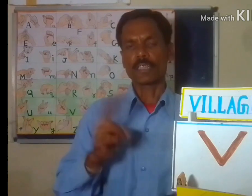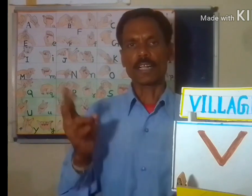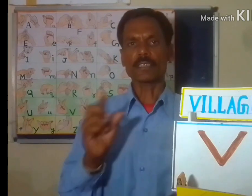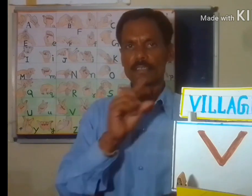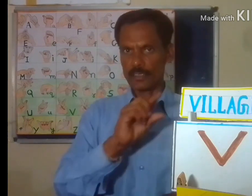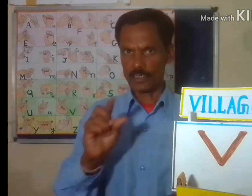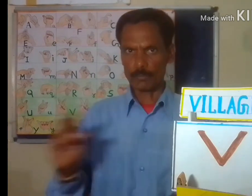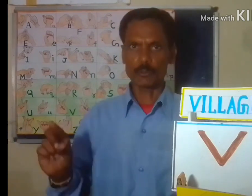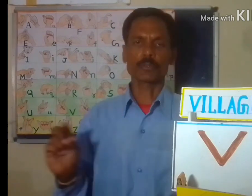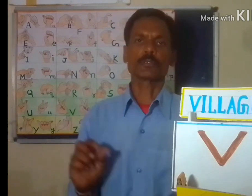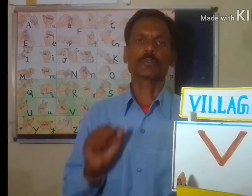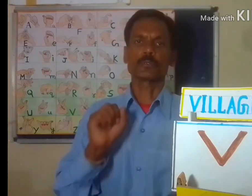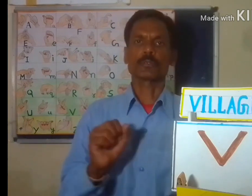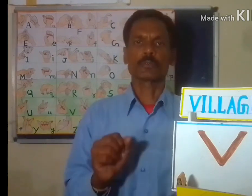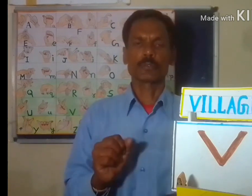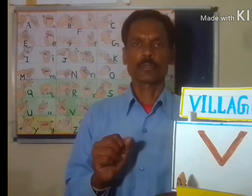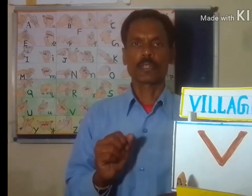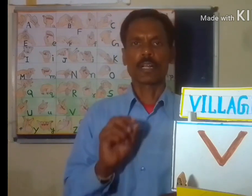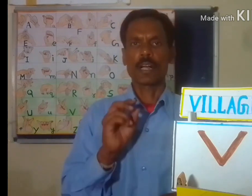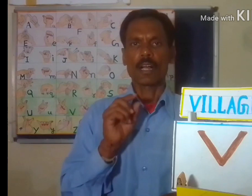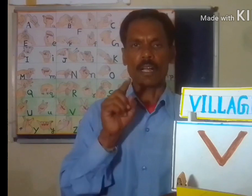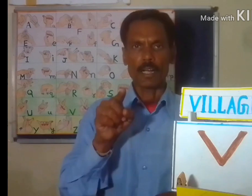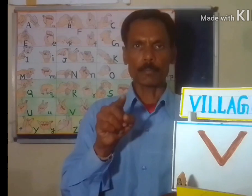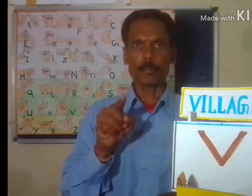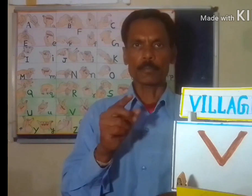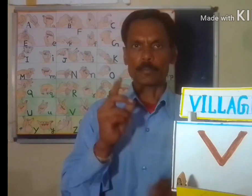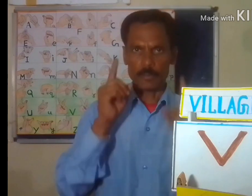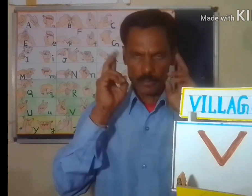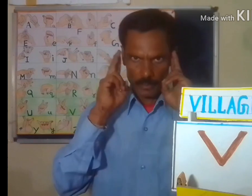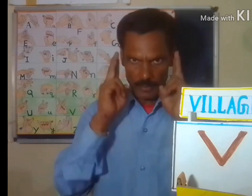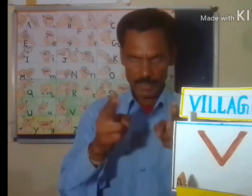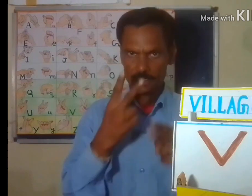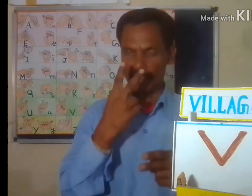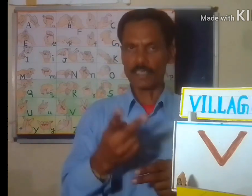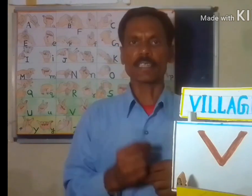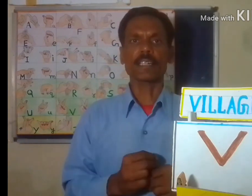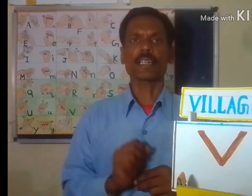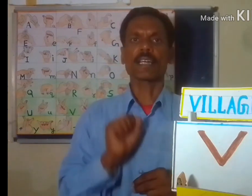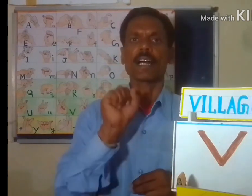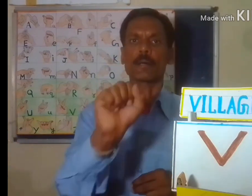या शब्दों को। आप ध्यान से देखिए,